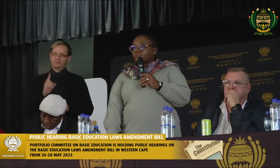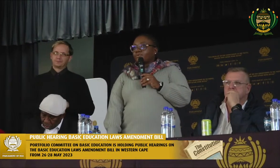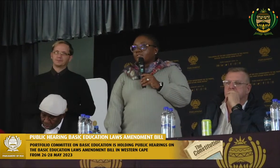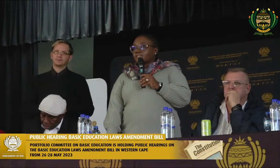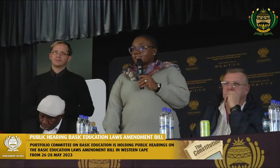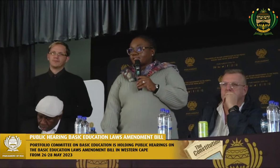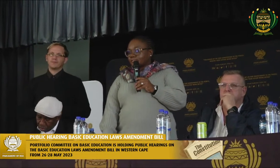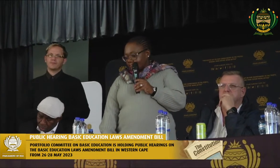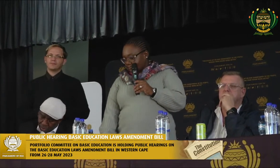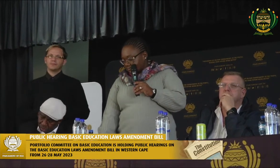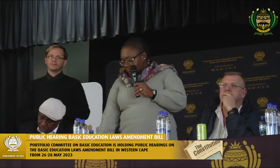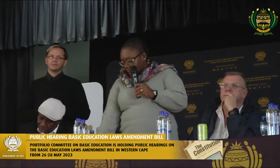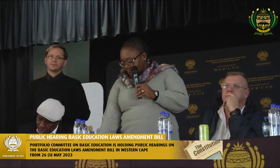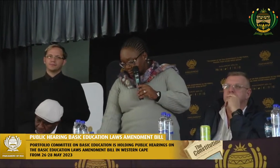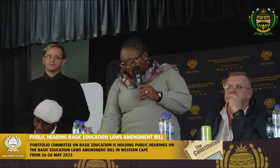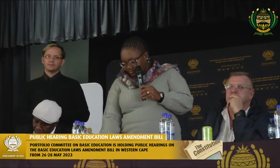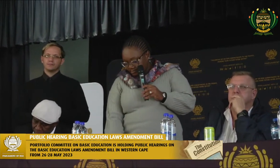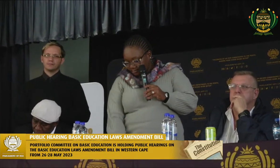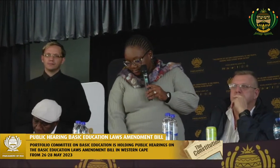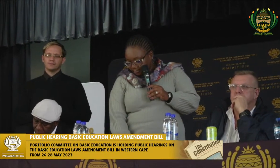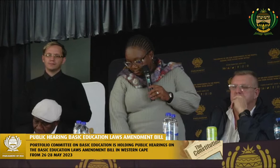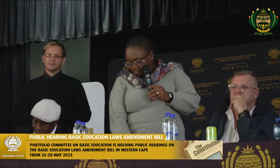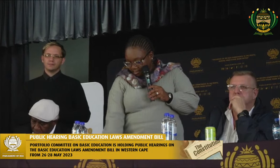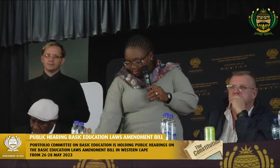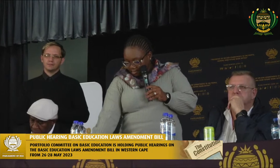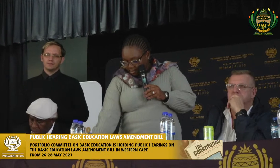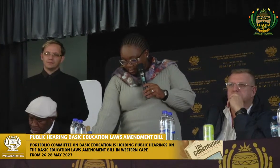You don't get to politicize it.